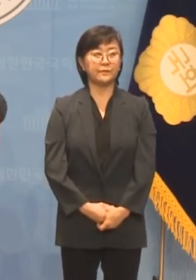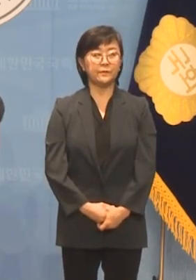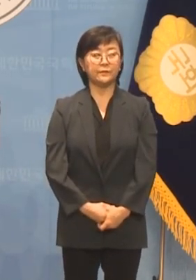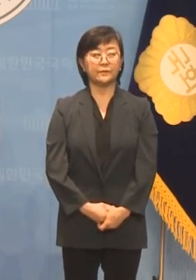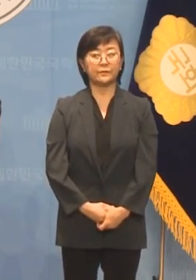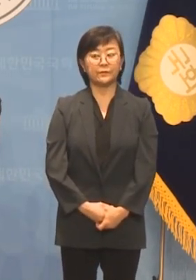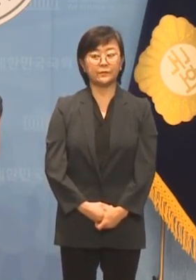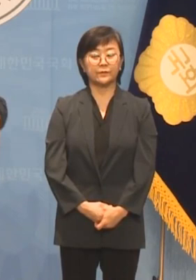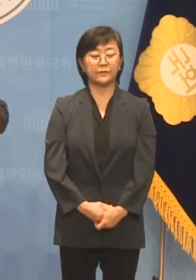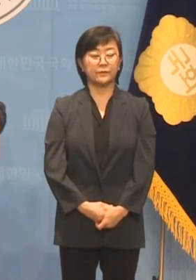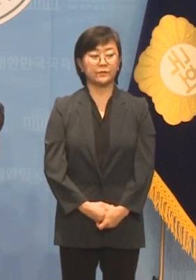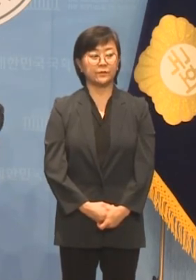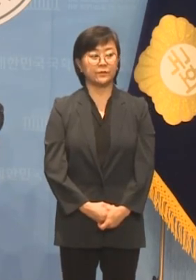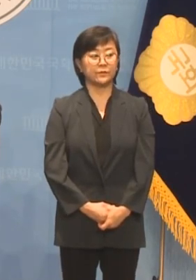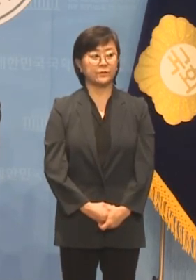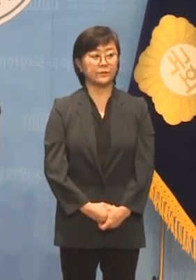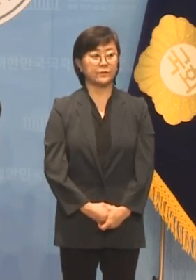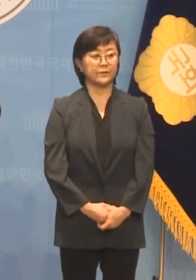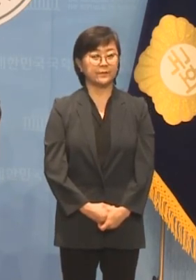네.